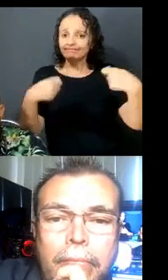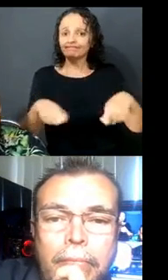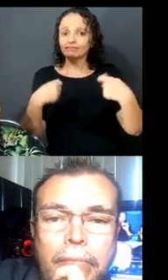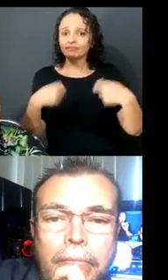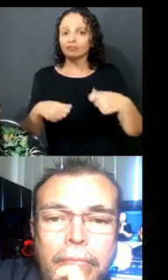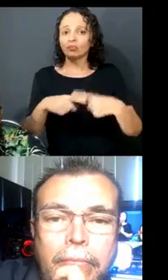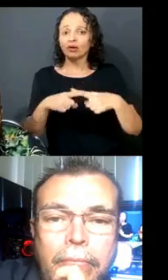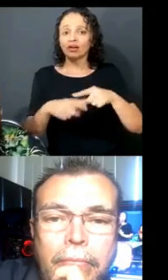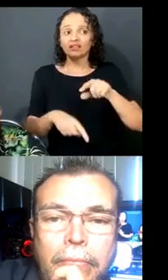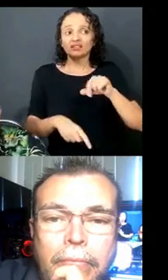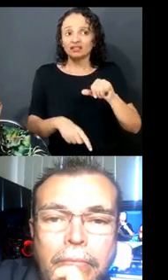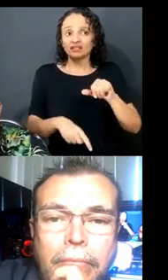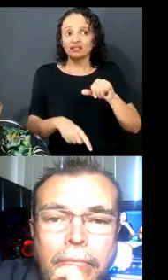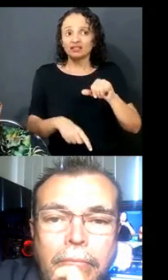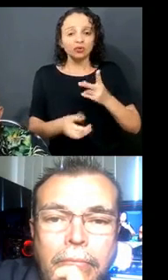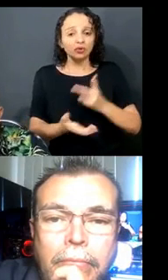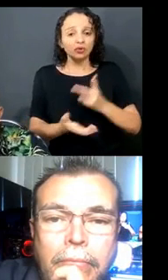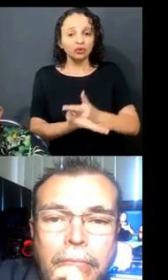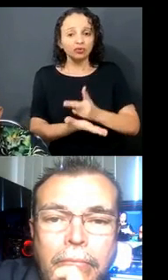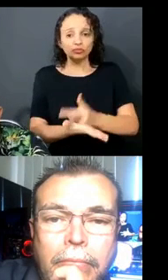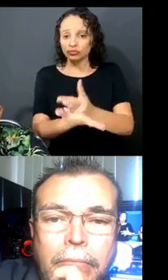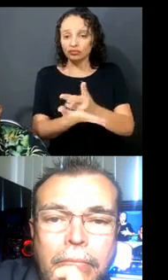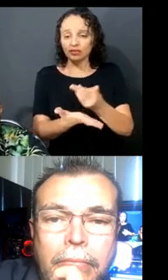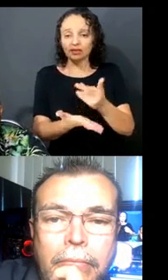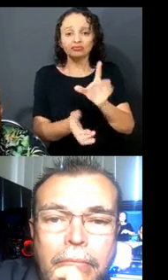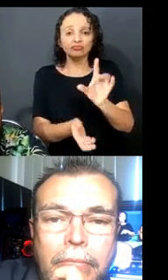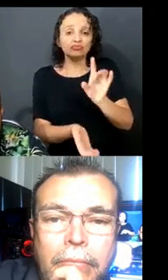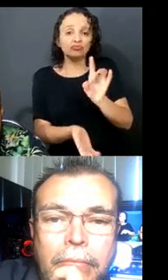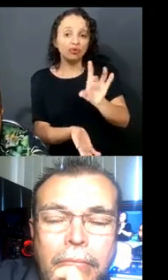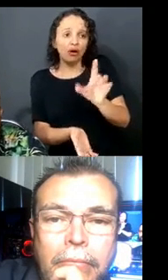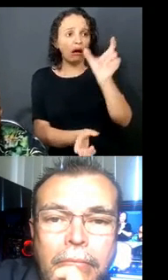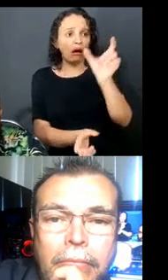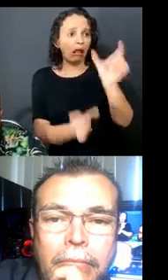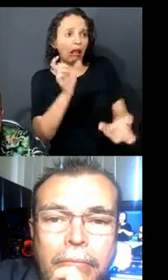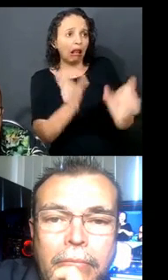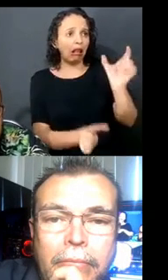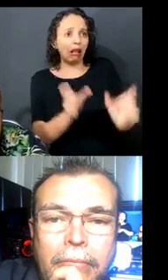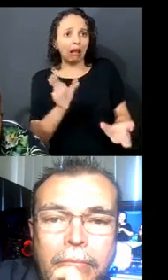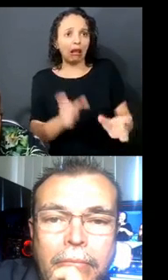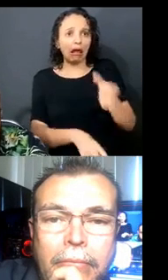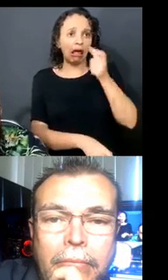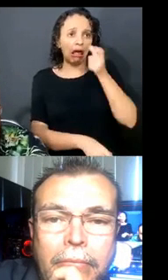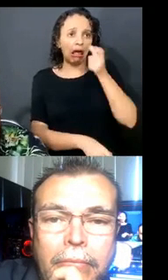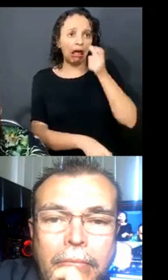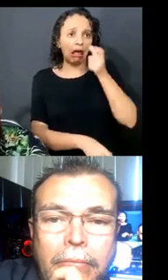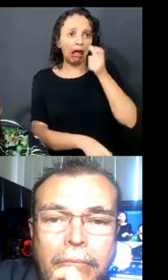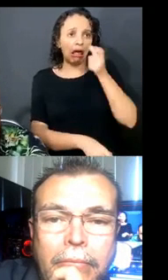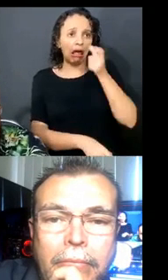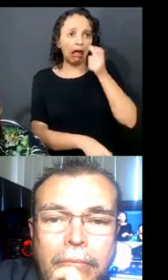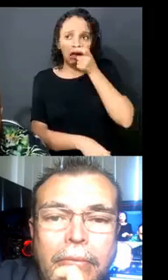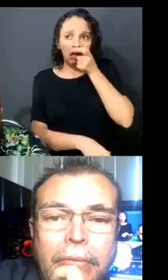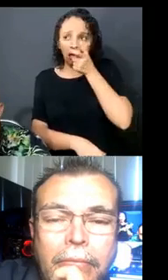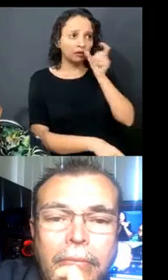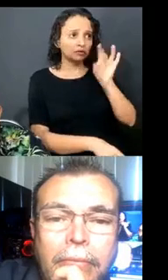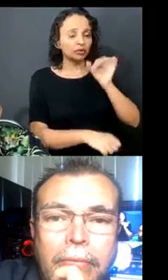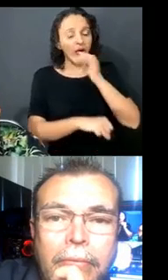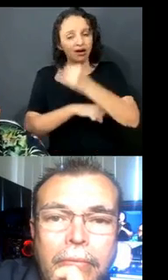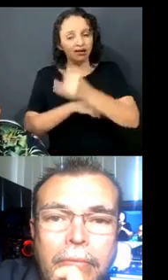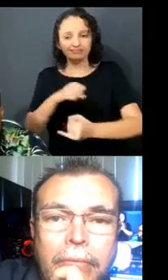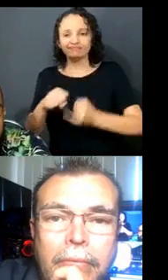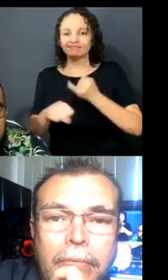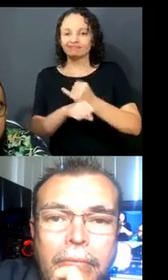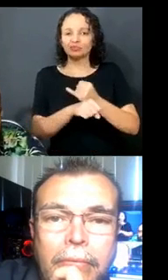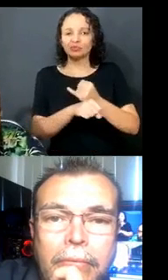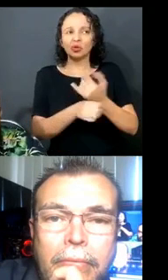mas o cidadão comum, se ele fica só se orientando por esse discurso, por